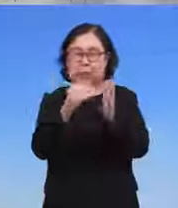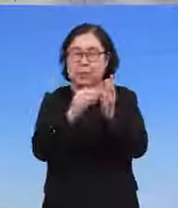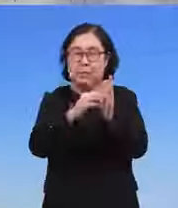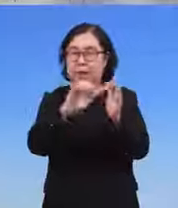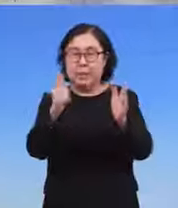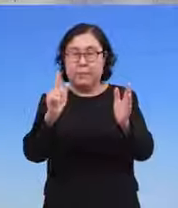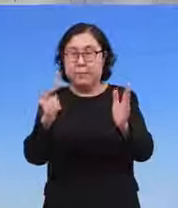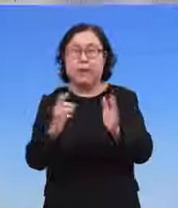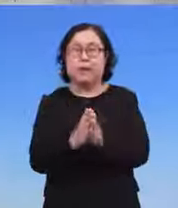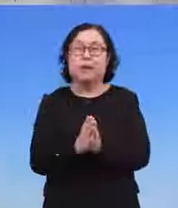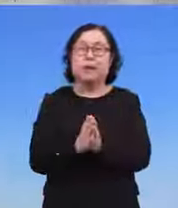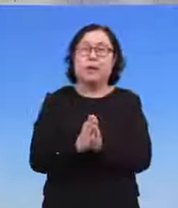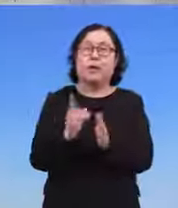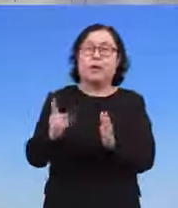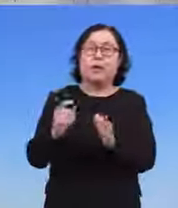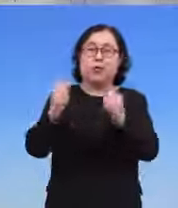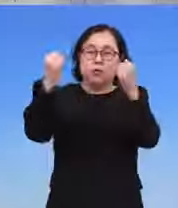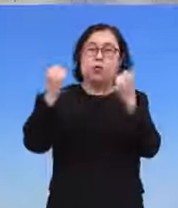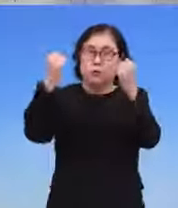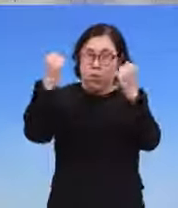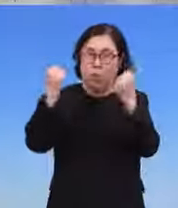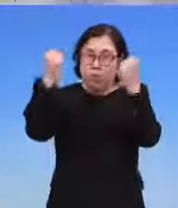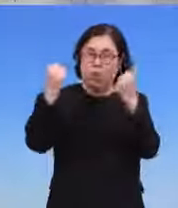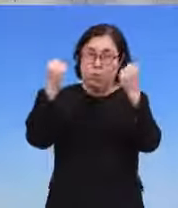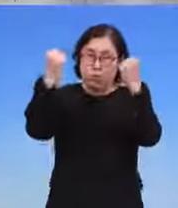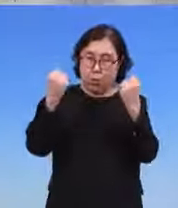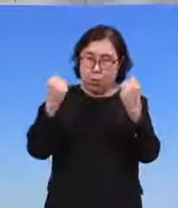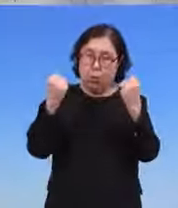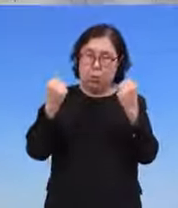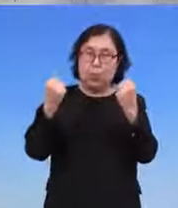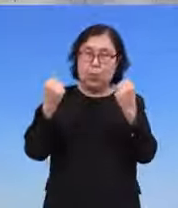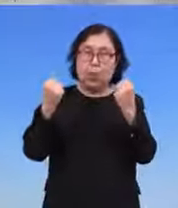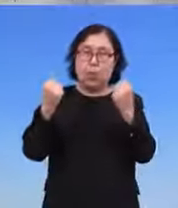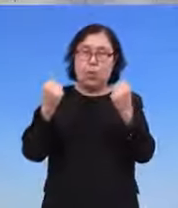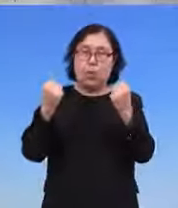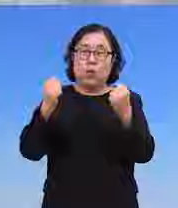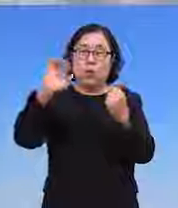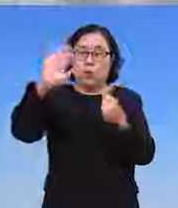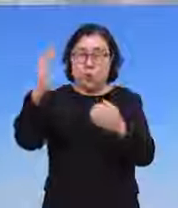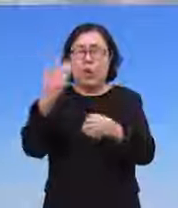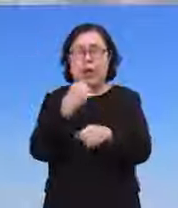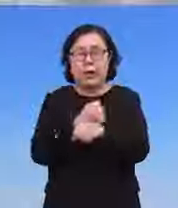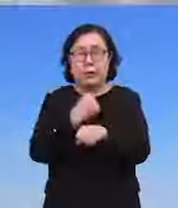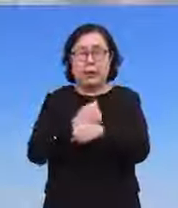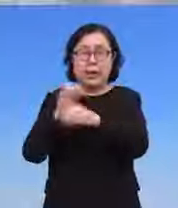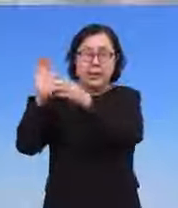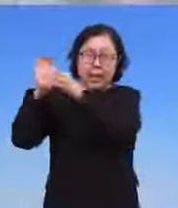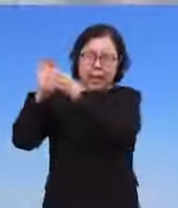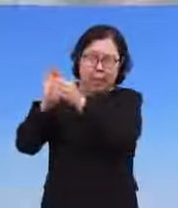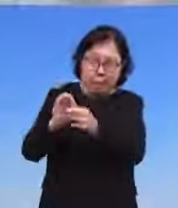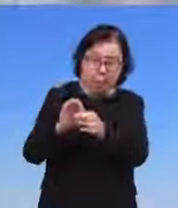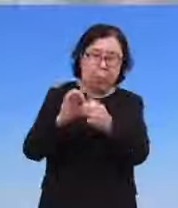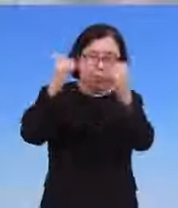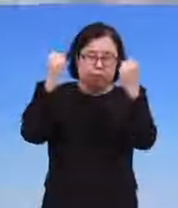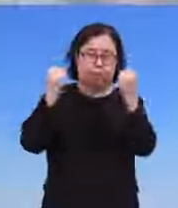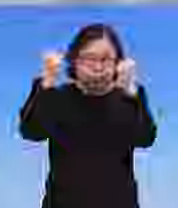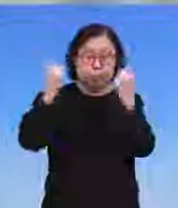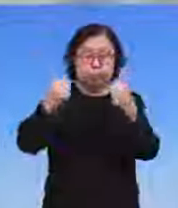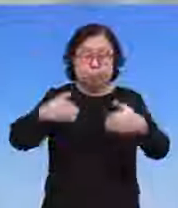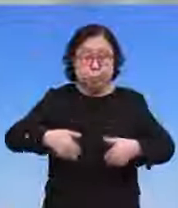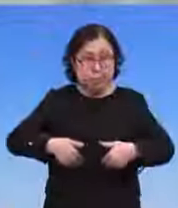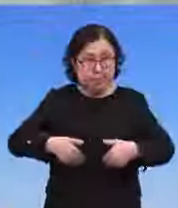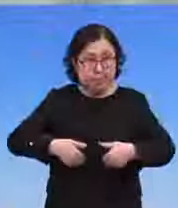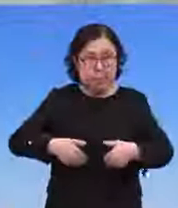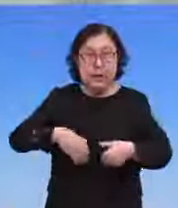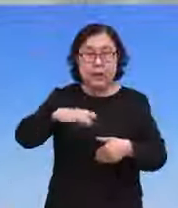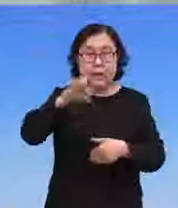이벤트는 소음이에요. 우리의 이 일만서도 파송 운동이라, 이 운동이 이벤트가 아니라 무브먼트가 되기